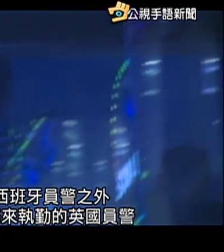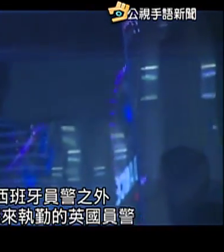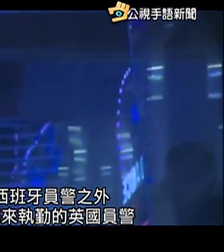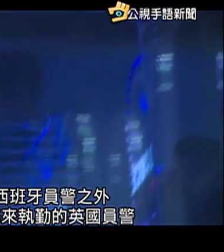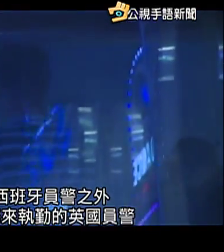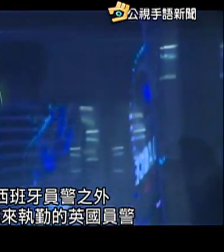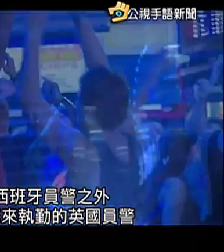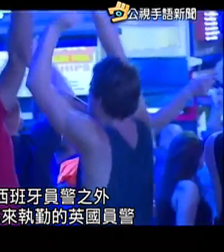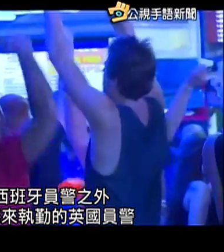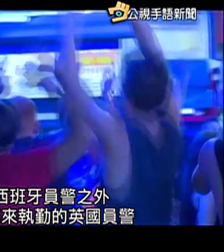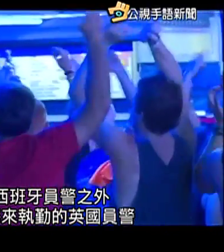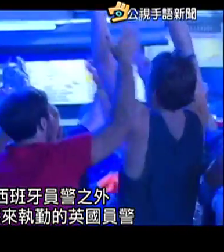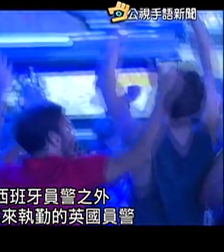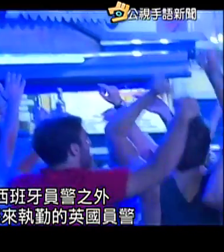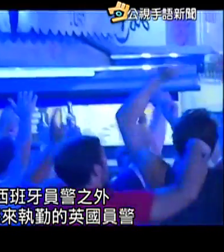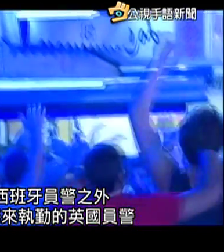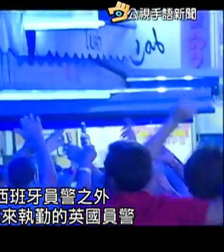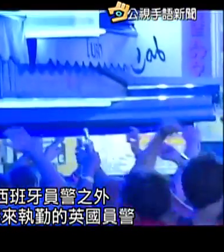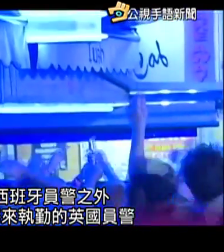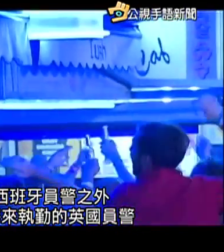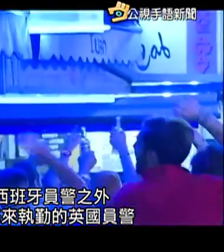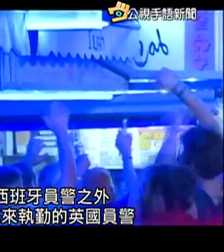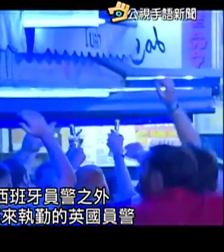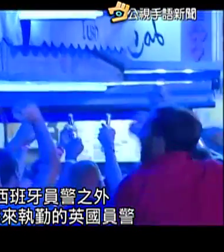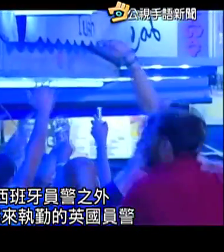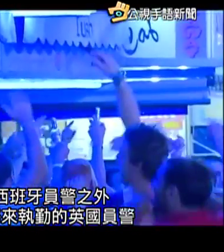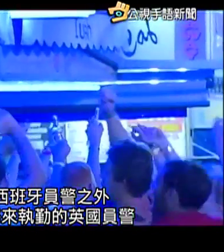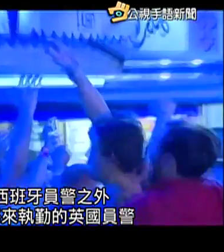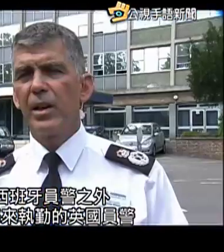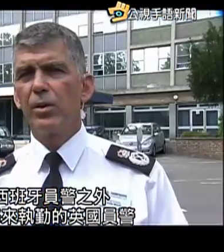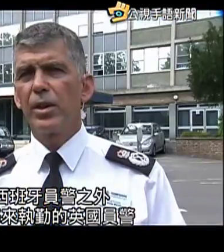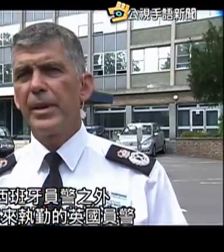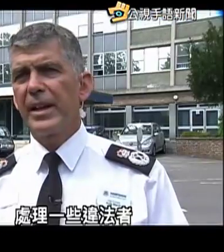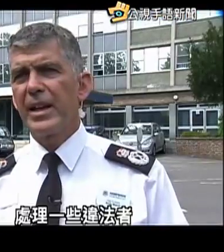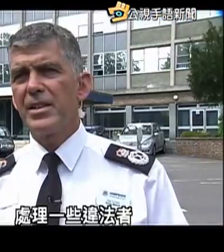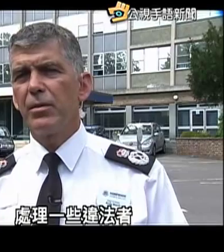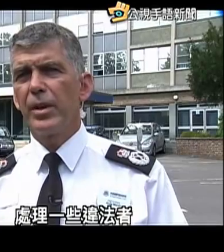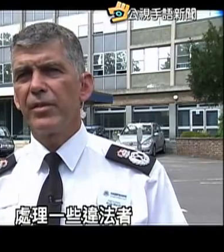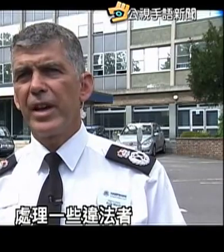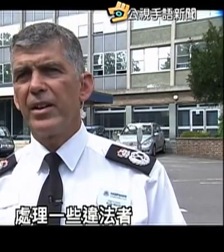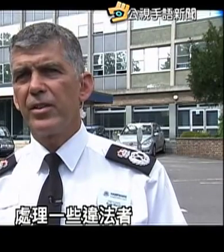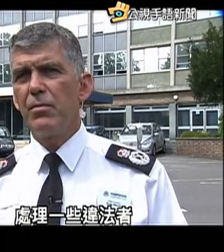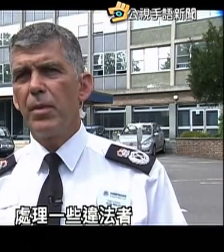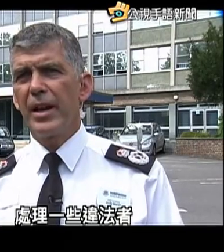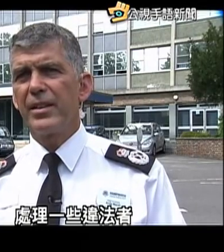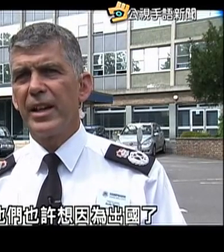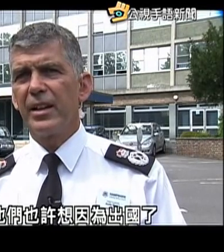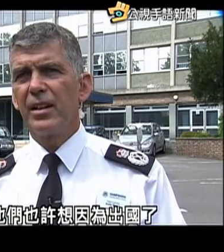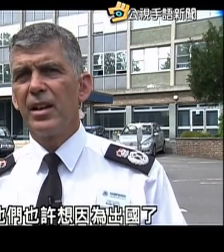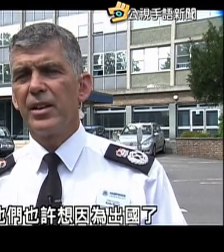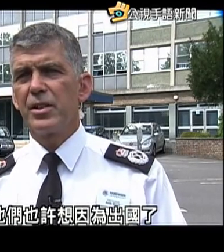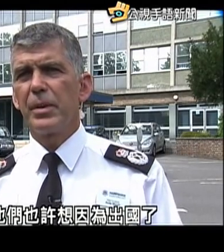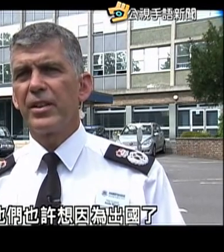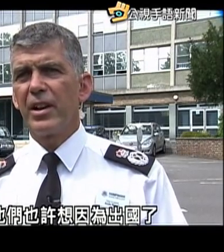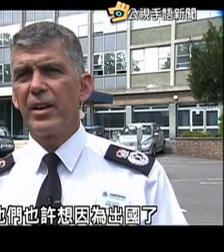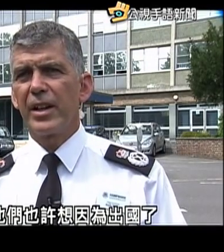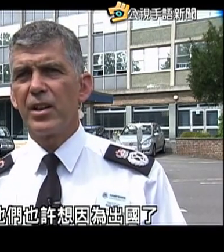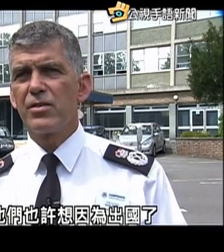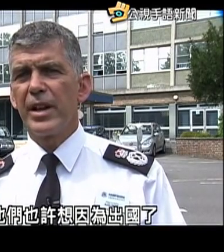援警之外，还有跨海来执勤的英国援警。 And they'll also be engaging with offenders who might think that just because they're out of the country and